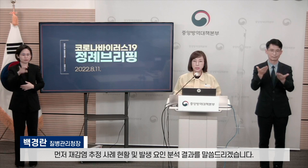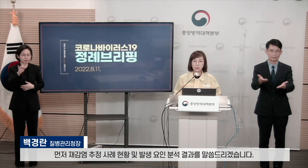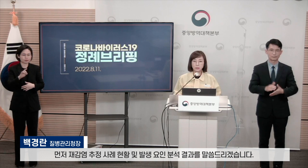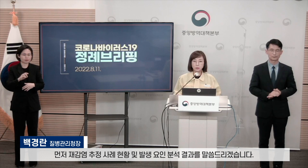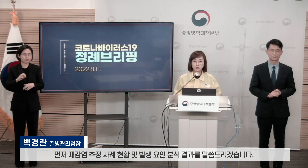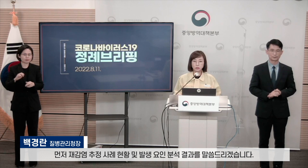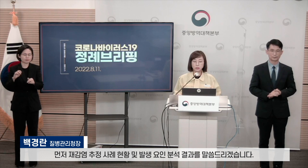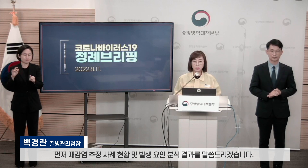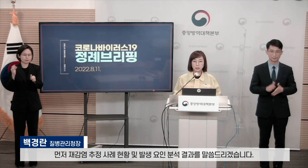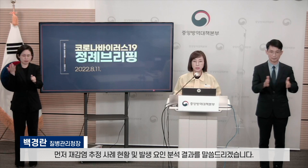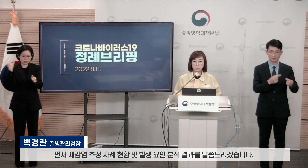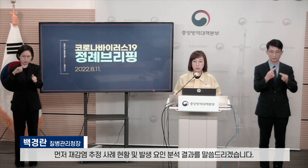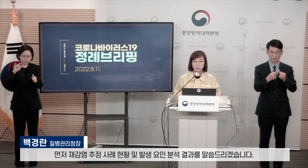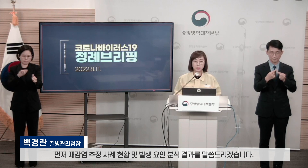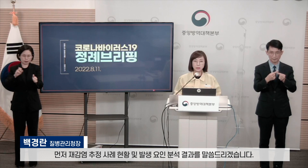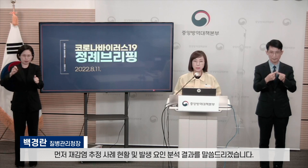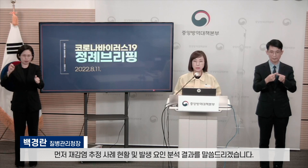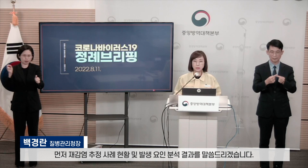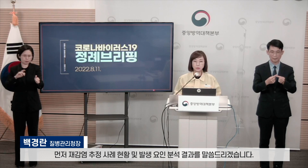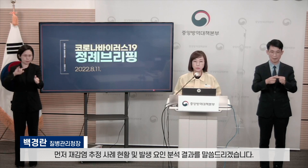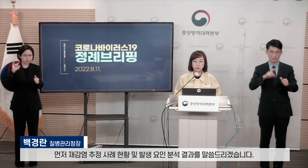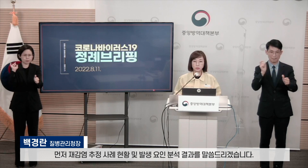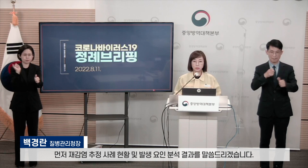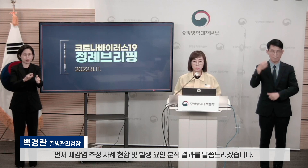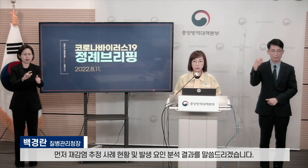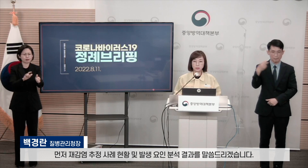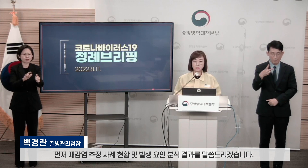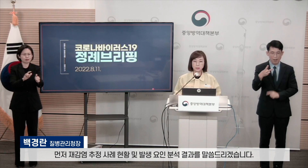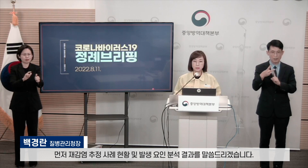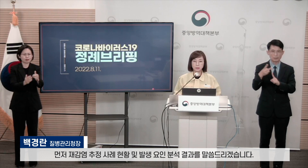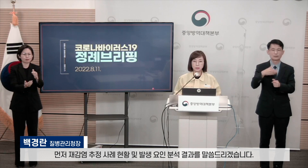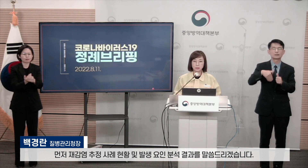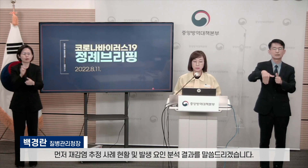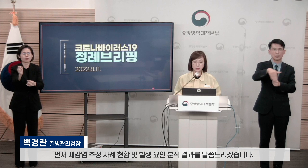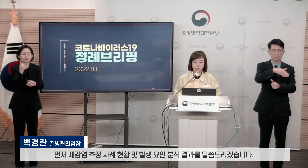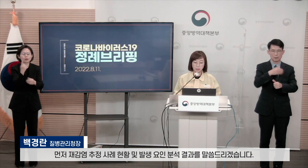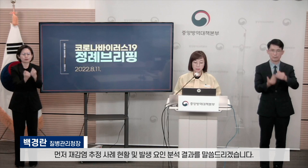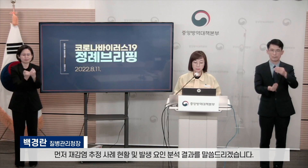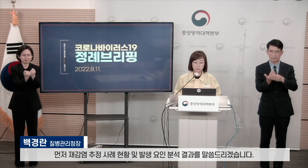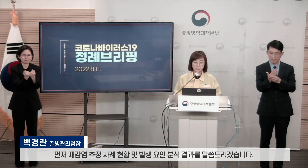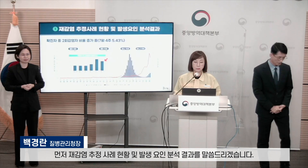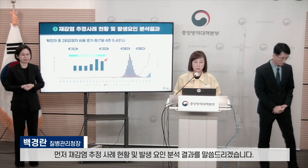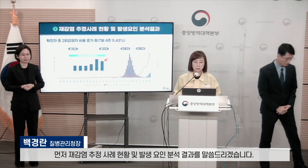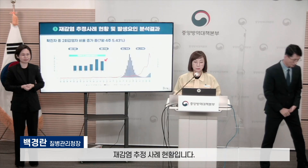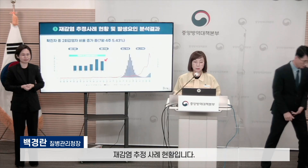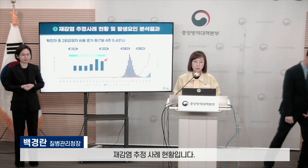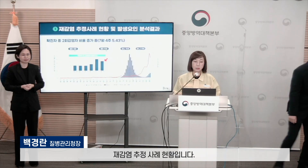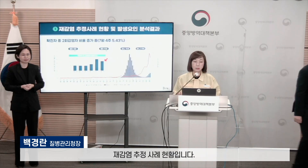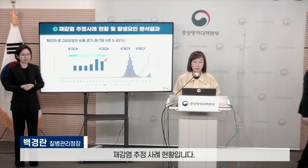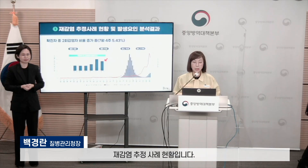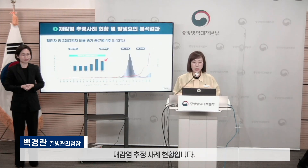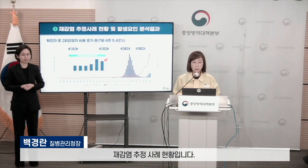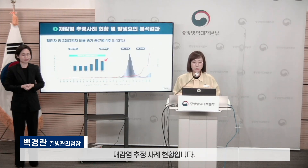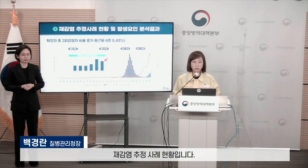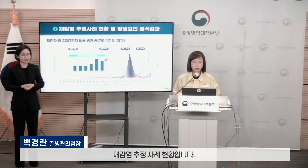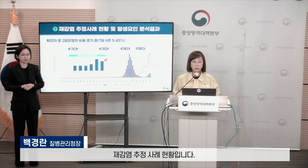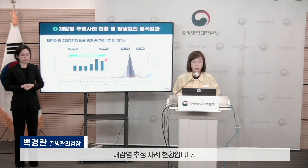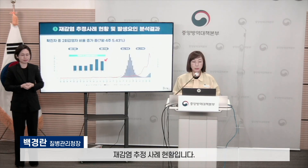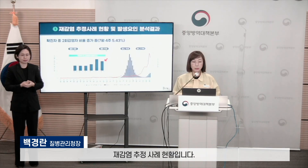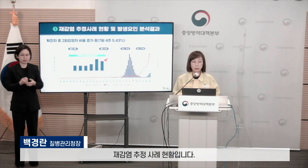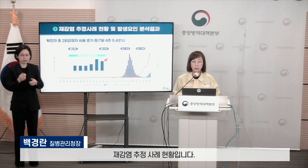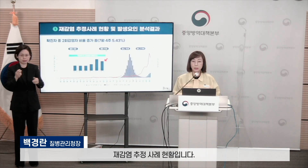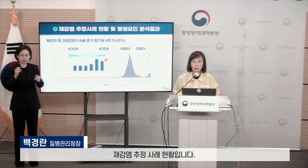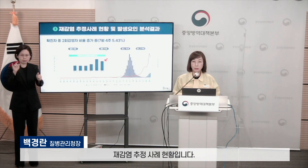먼저 재감염 추정 사례 현황 및 발생 요인 분석 결과를 말씀드리겠습니다. 네, 재감염